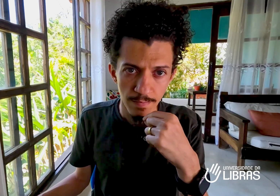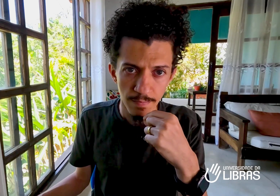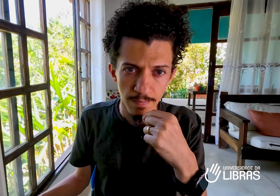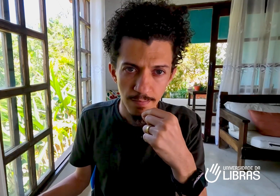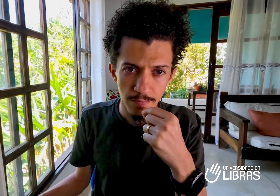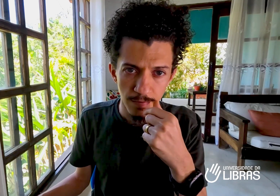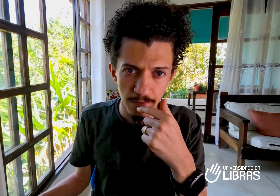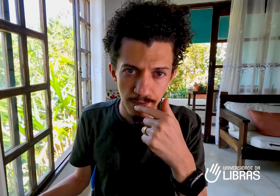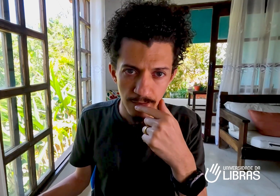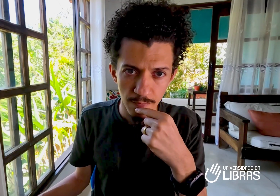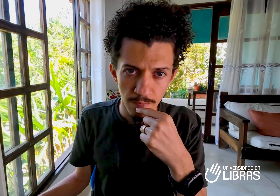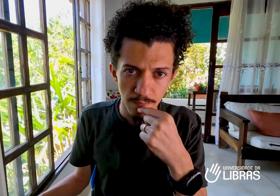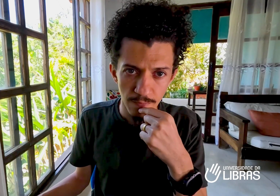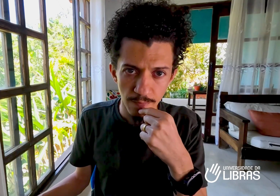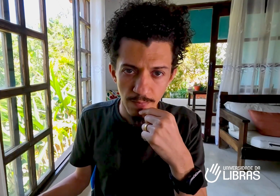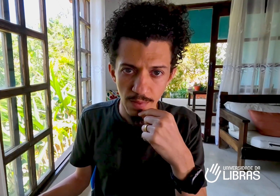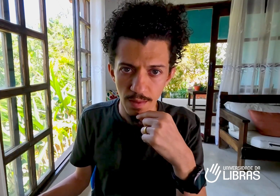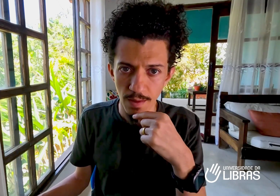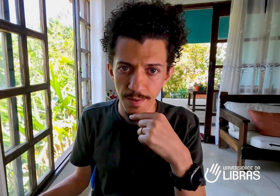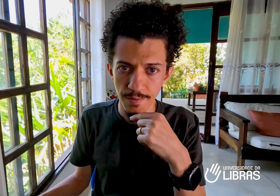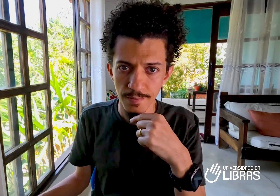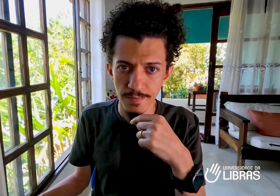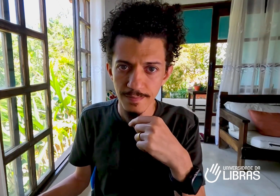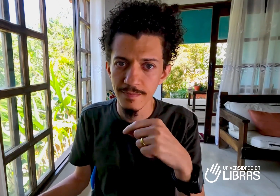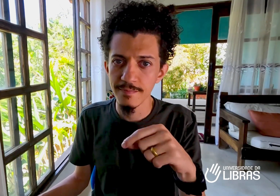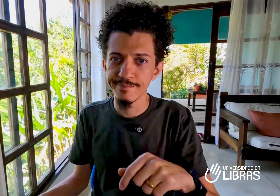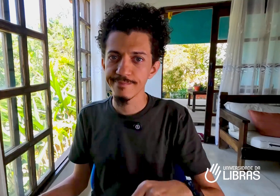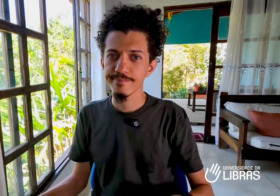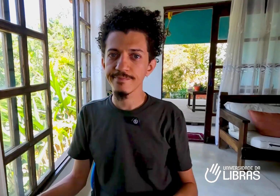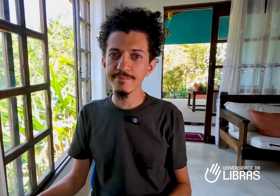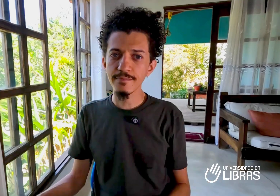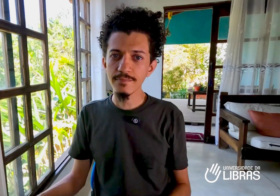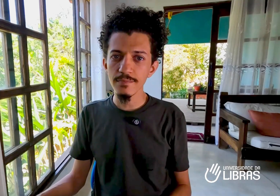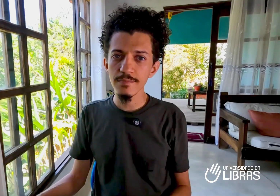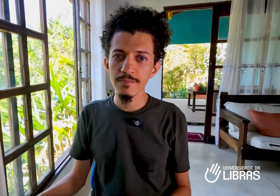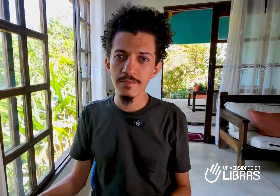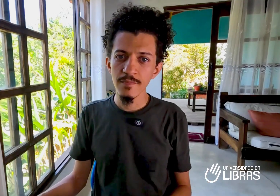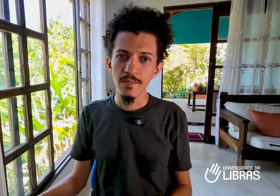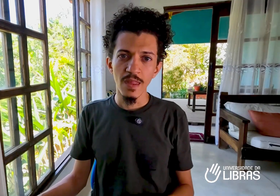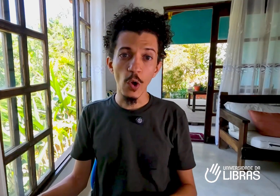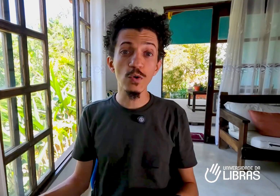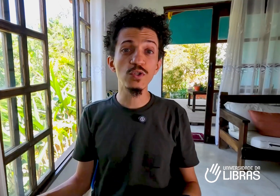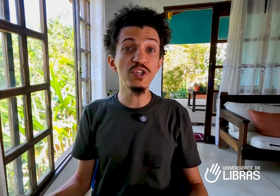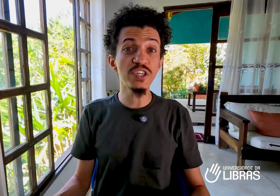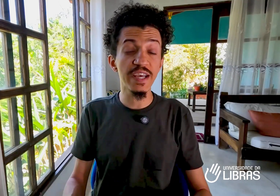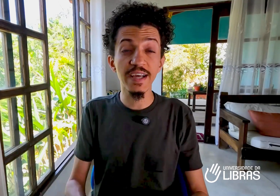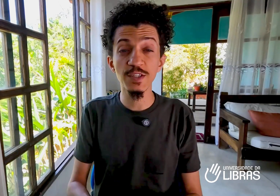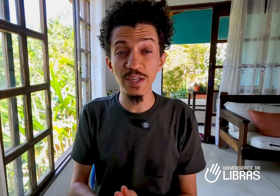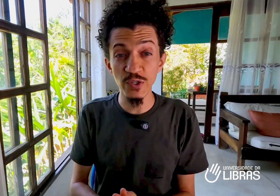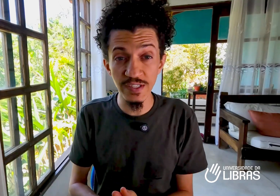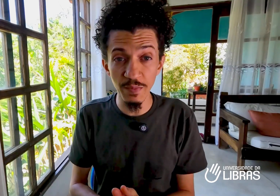e nuances culturais? Pode dar alguns exemplos? Eu costumo dizer que as expressões não